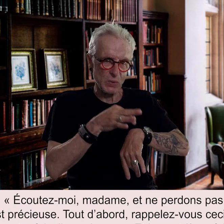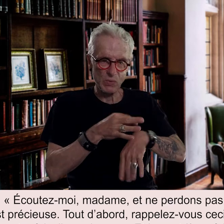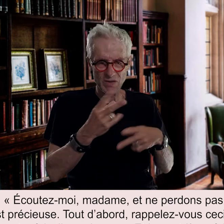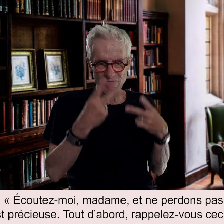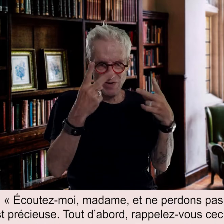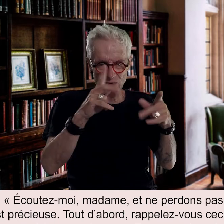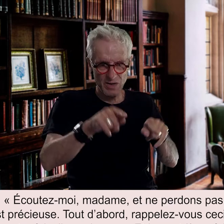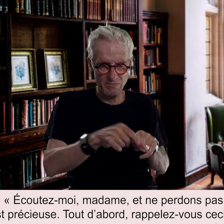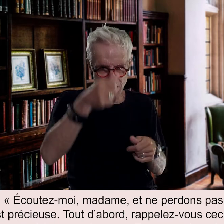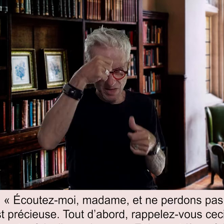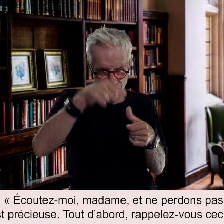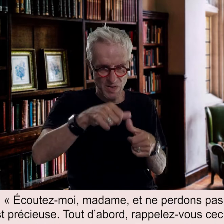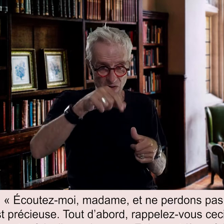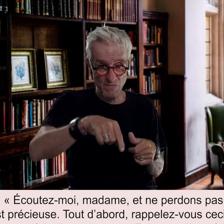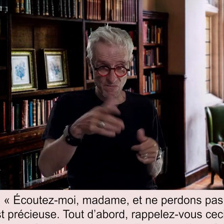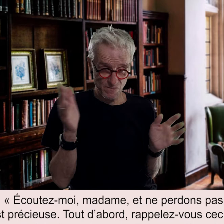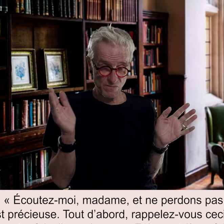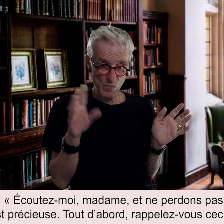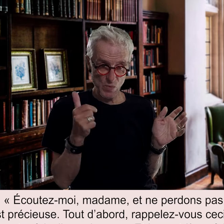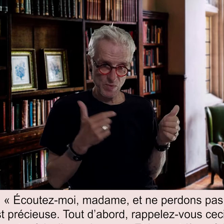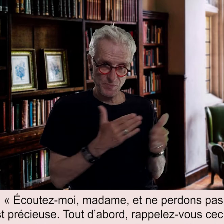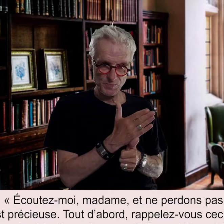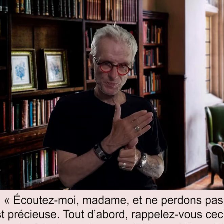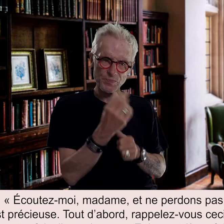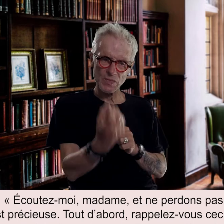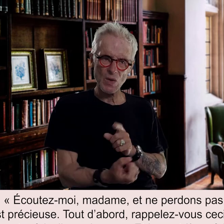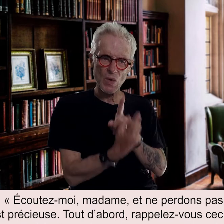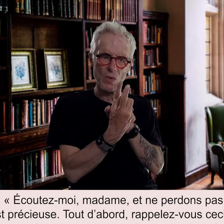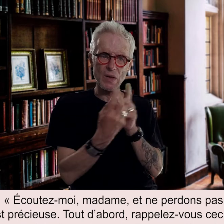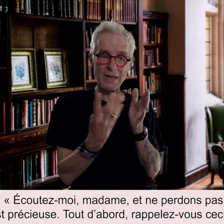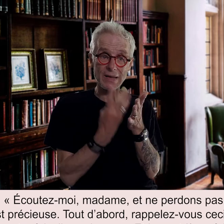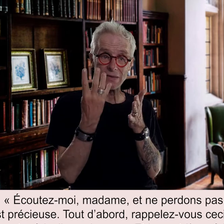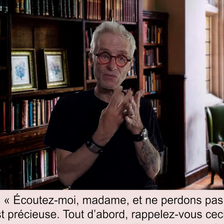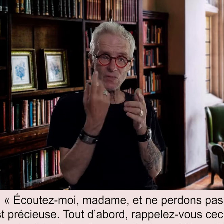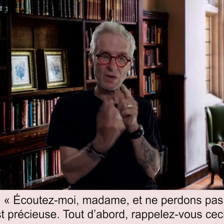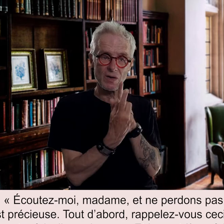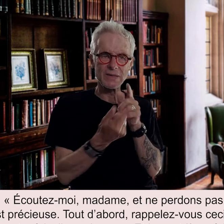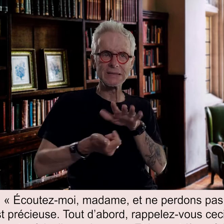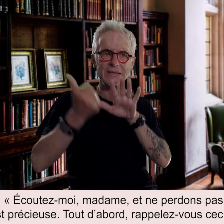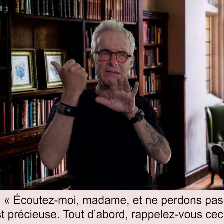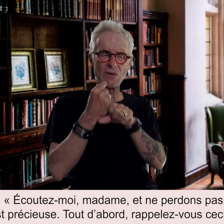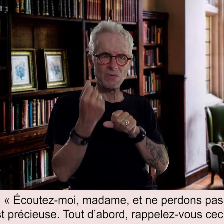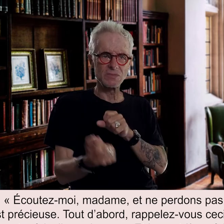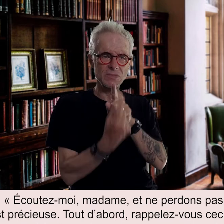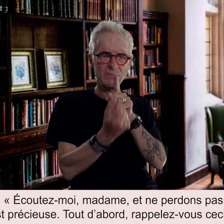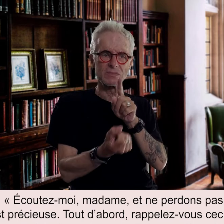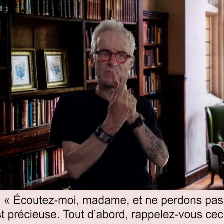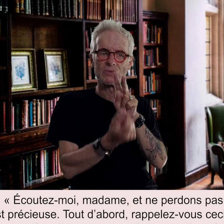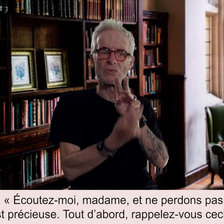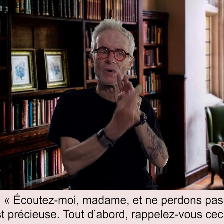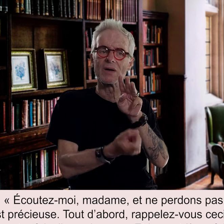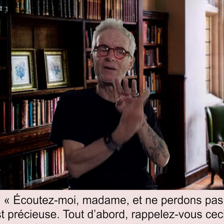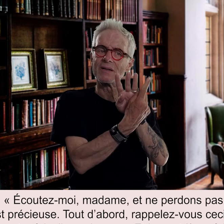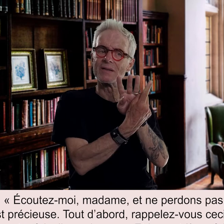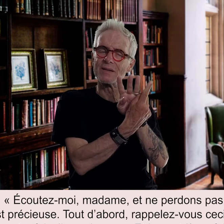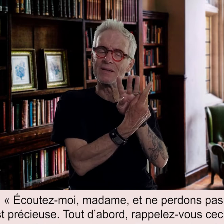'abord, rappelez-vous ceci. Nous nous sommes rencontrés quatre fois, il y a six ans, et la quatrième fois,